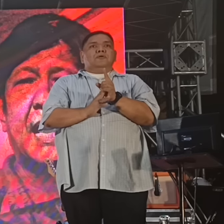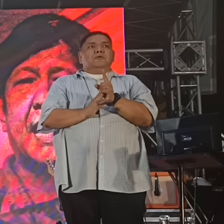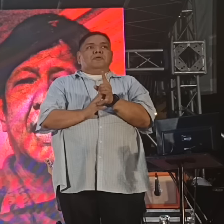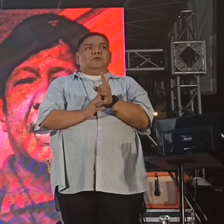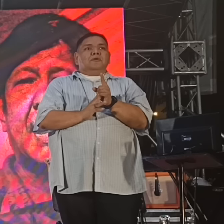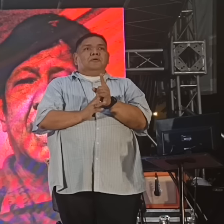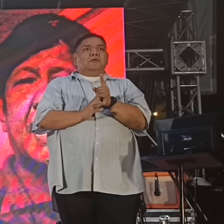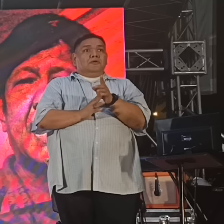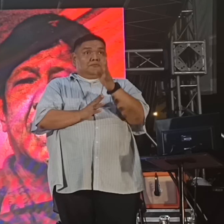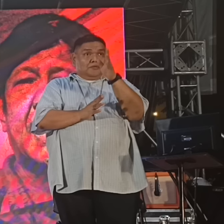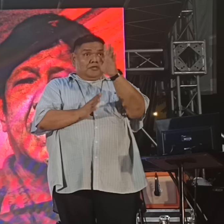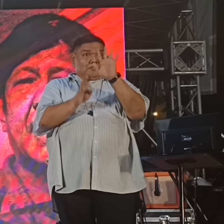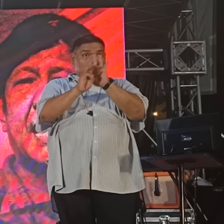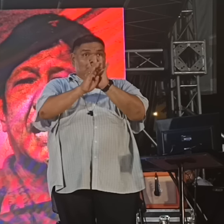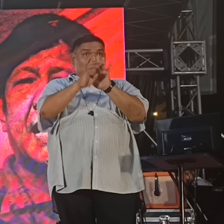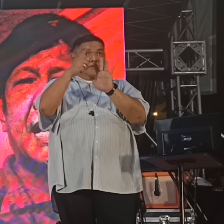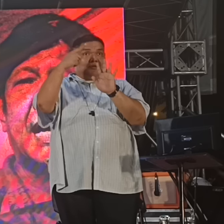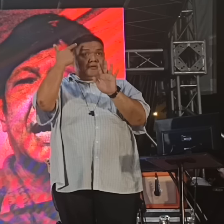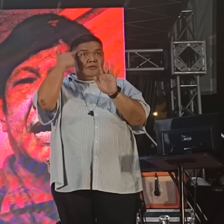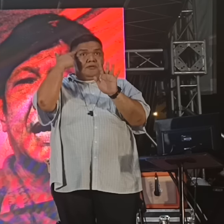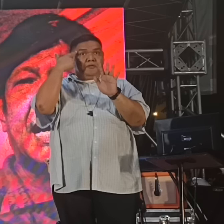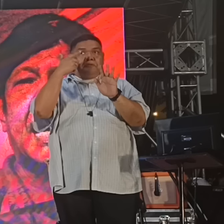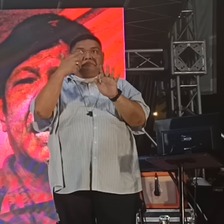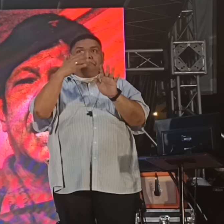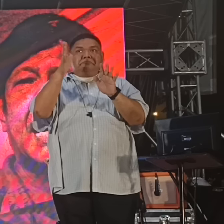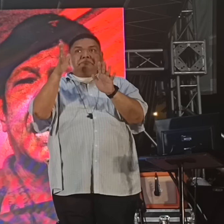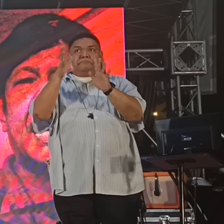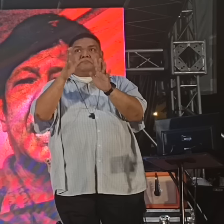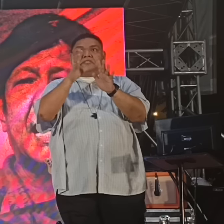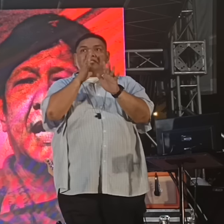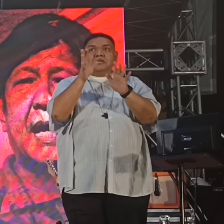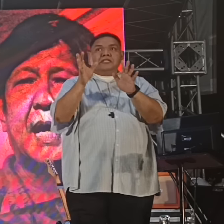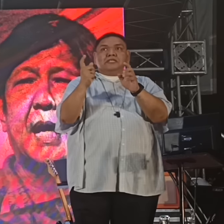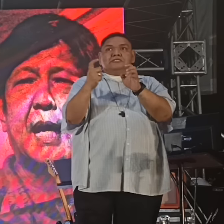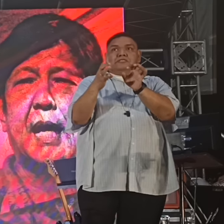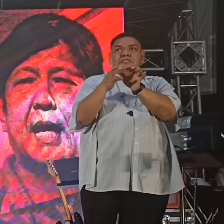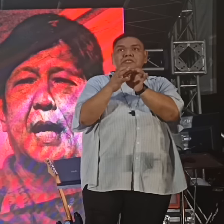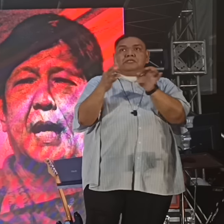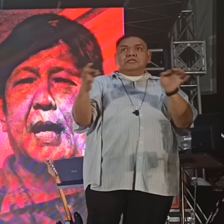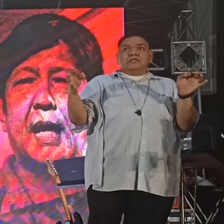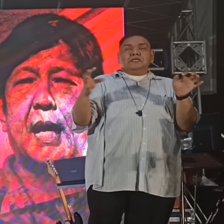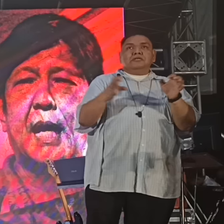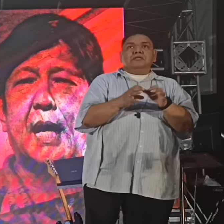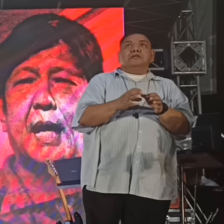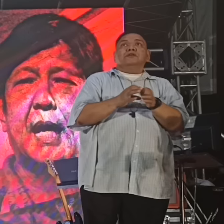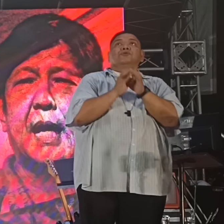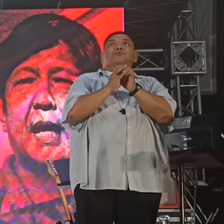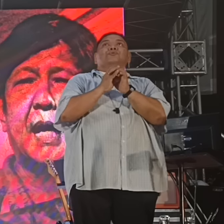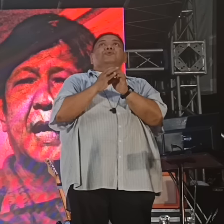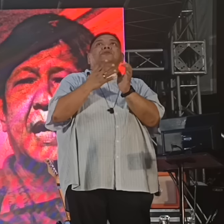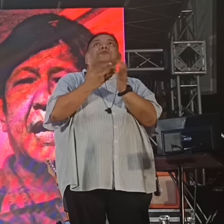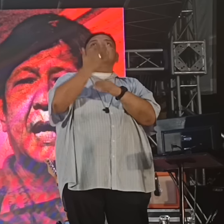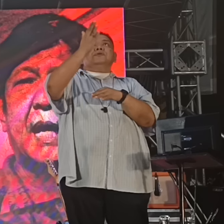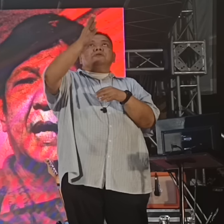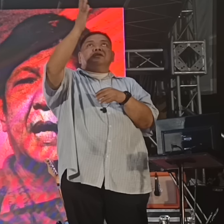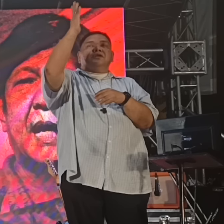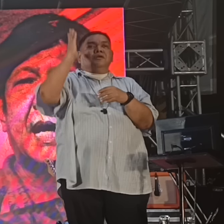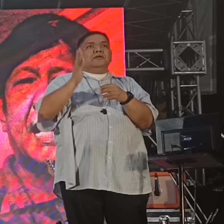Yan sa gobyerno, di nila natin sila kakampi. Pero ang kakampi natin, ang Panginoon Diyos!